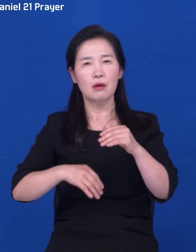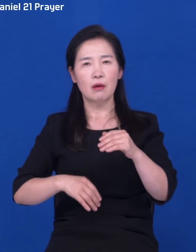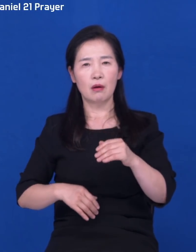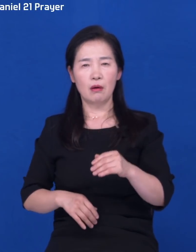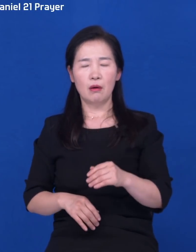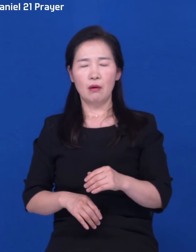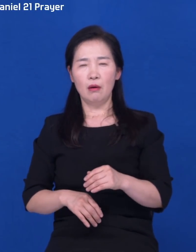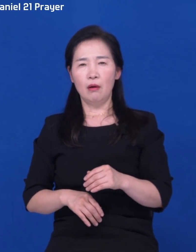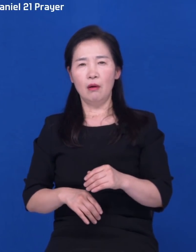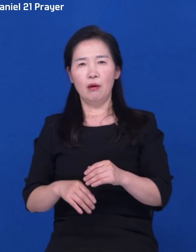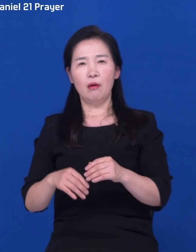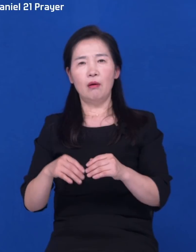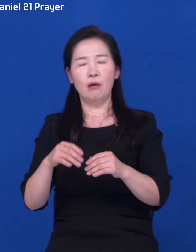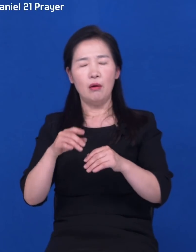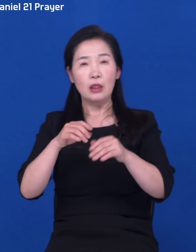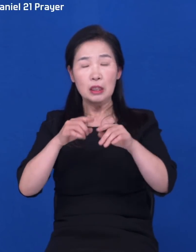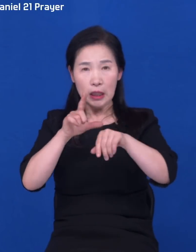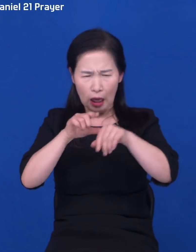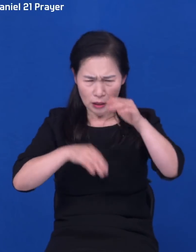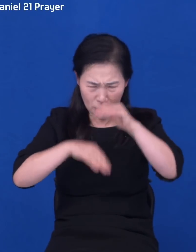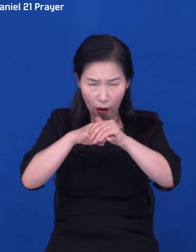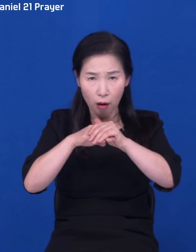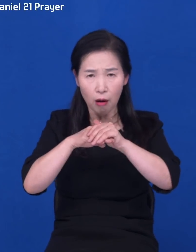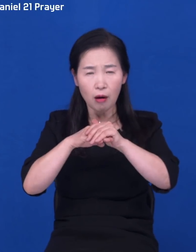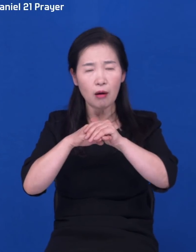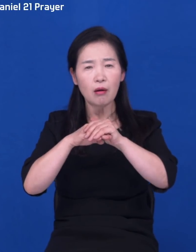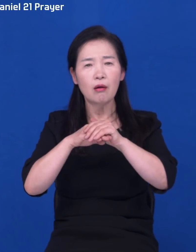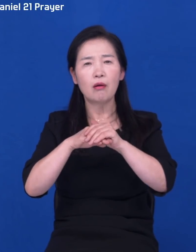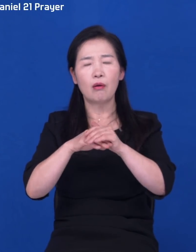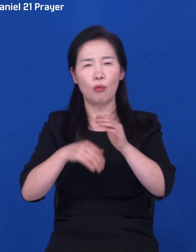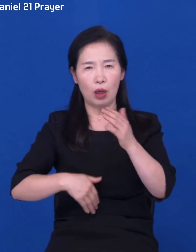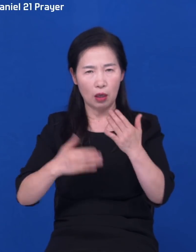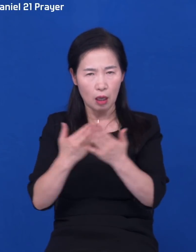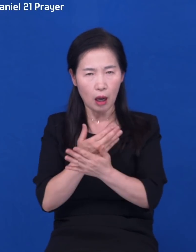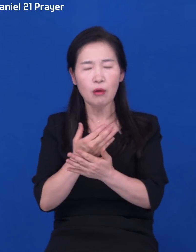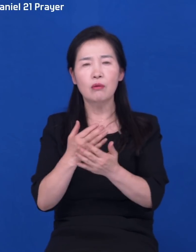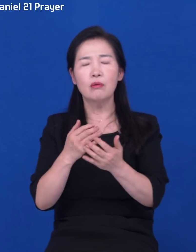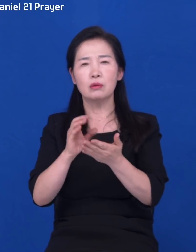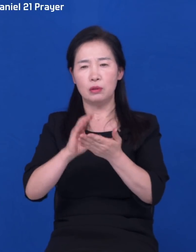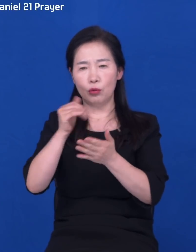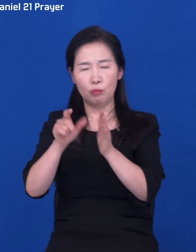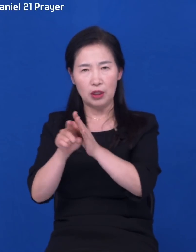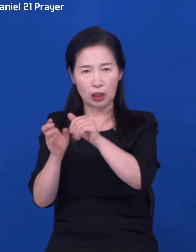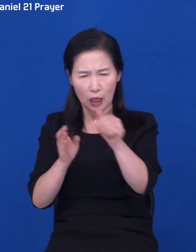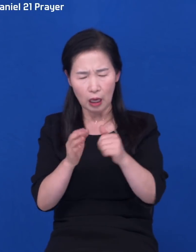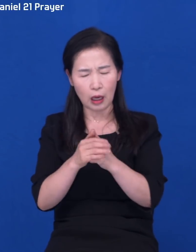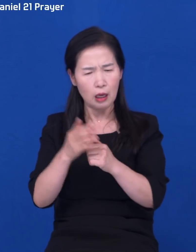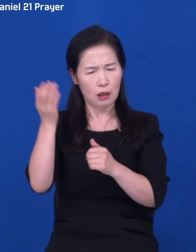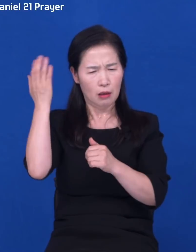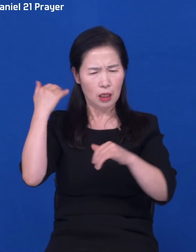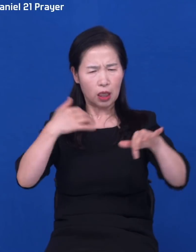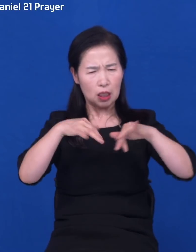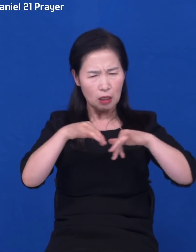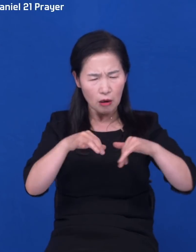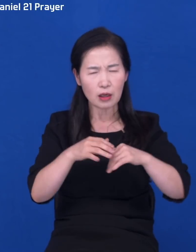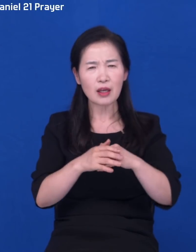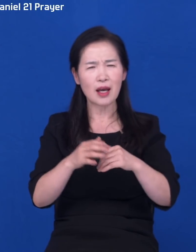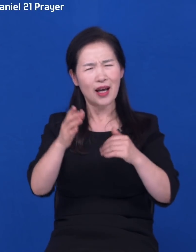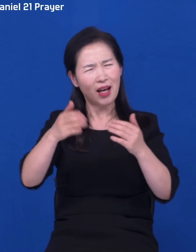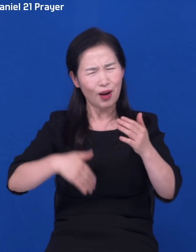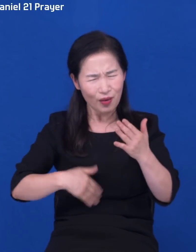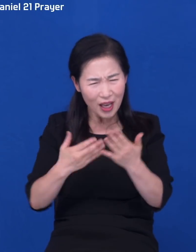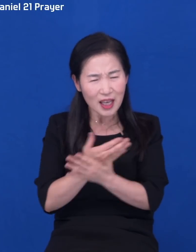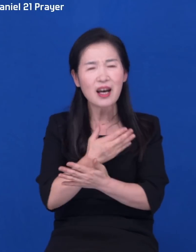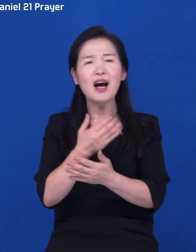딱 보이자마자 제가 놀랐던 게 옛날에 그리스도인들이 기분 나쁘게 길거리에서 회개하고 십자가에서 당신을 위해서